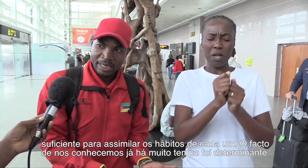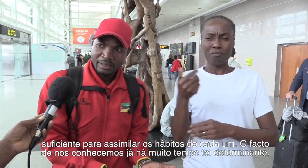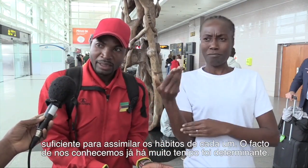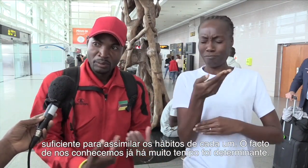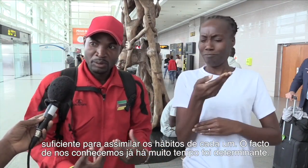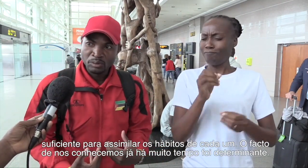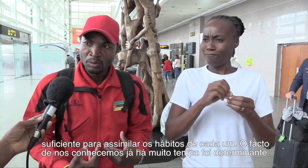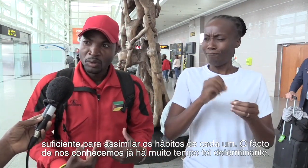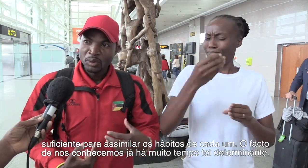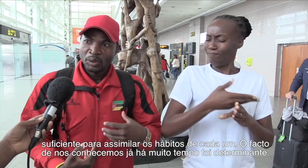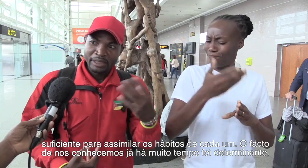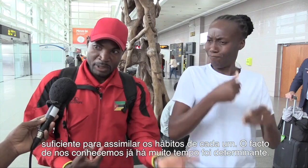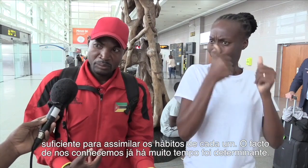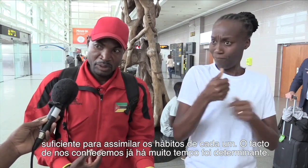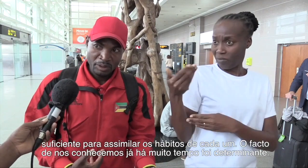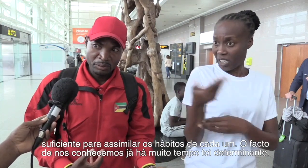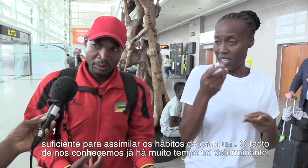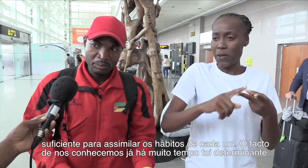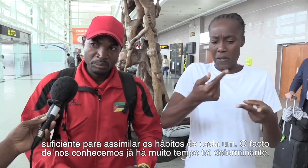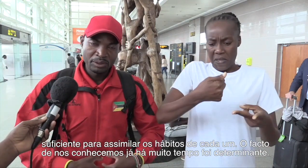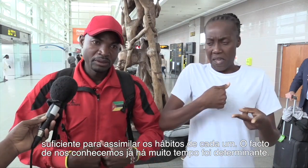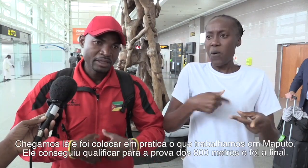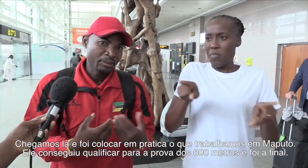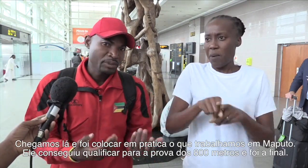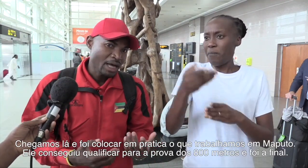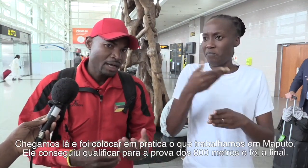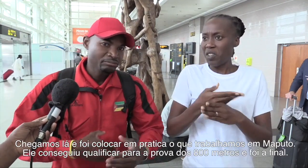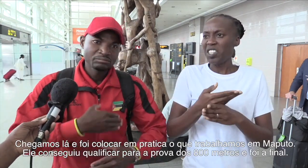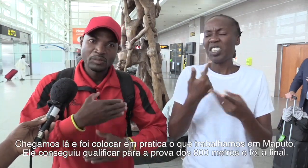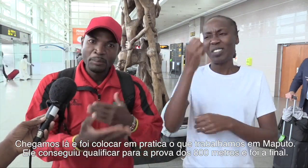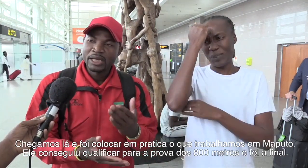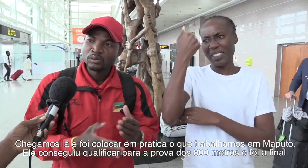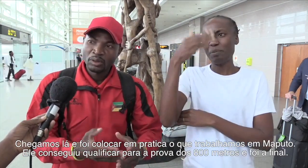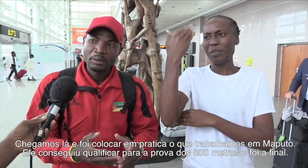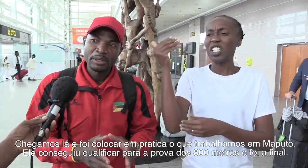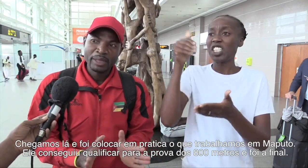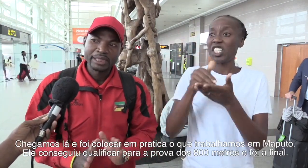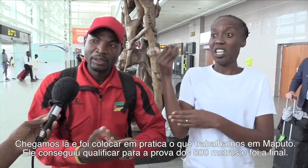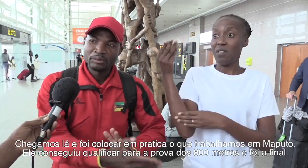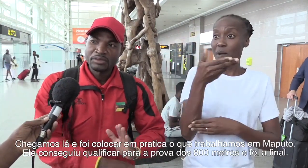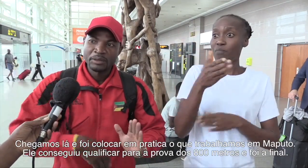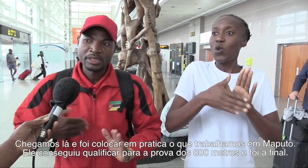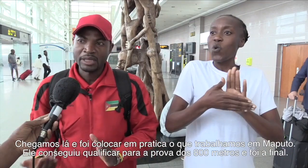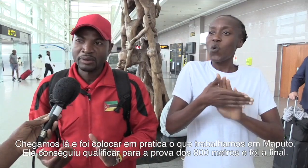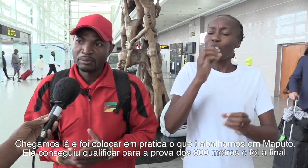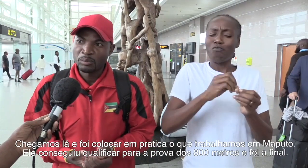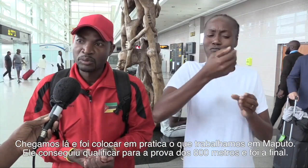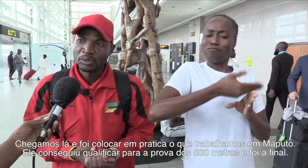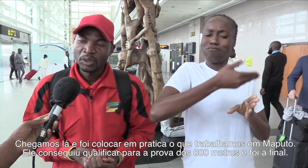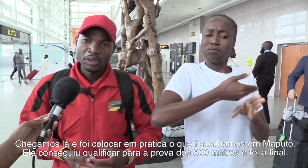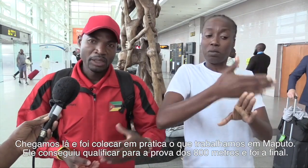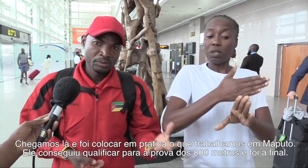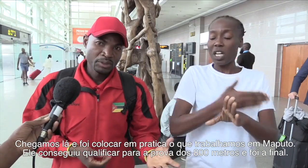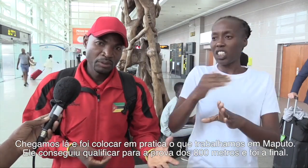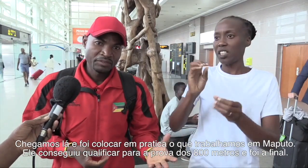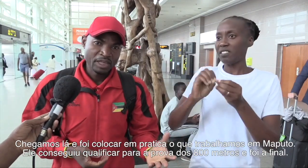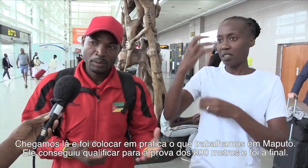que ele é, aquilo que eu sou. E também já conheci ele há muito tempo. E chegamos lá, apenas colocamos em prática aquilo que nós viemos estando aqui em Maputo.